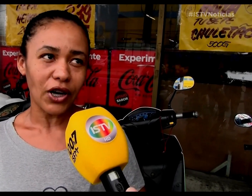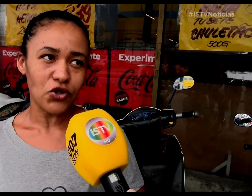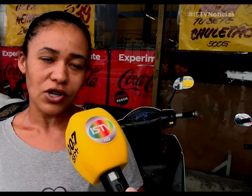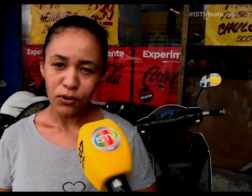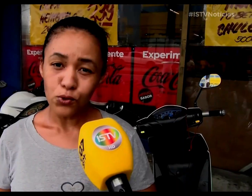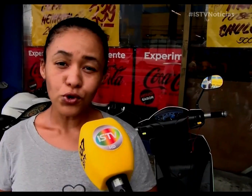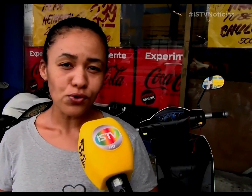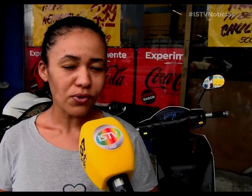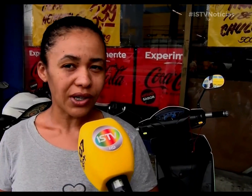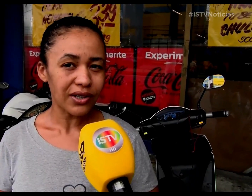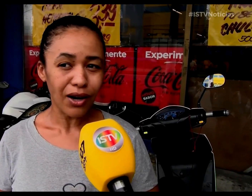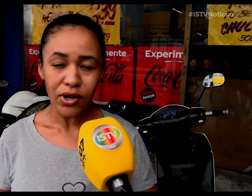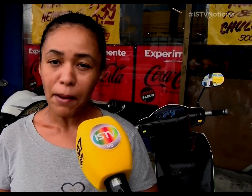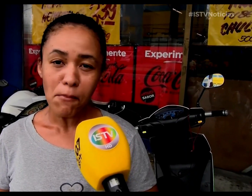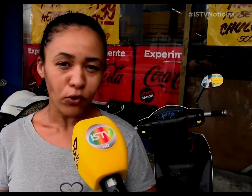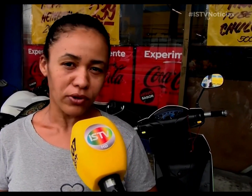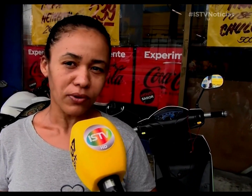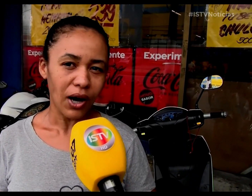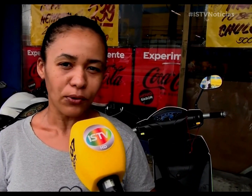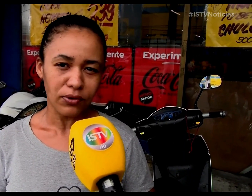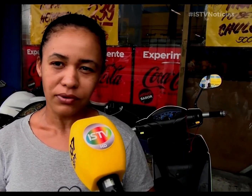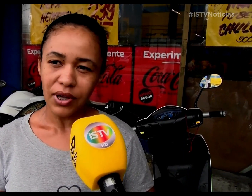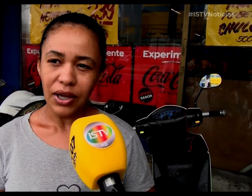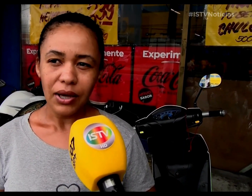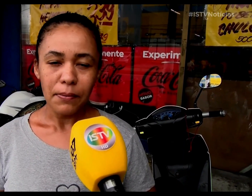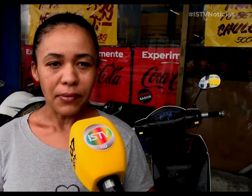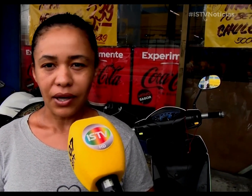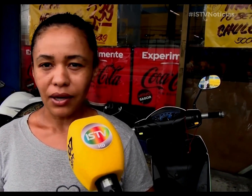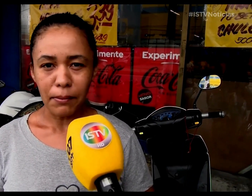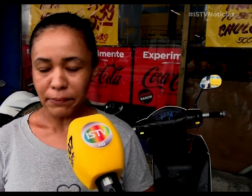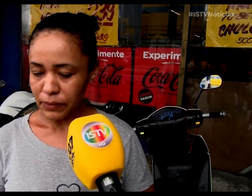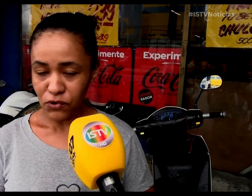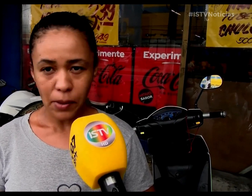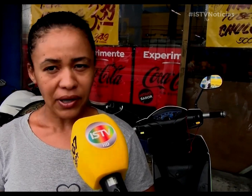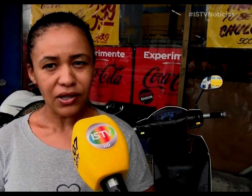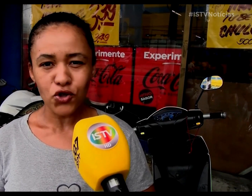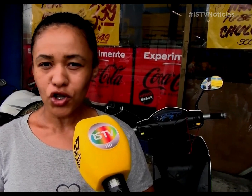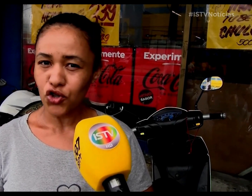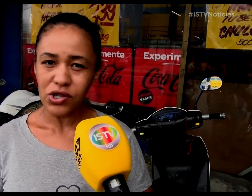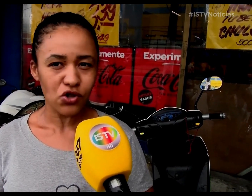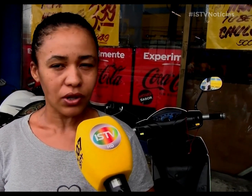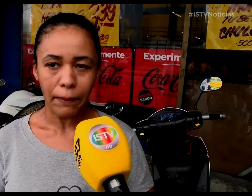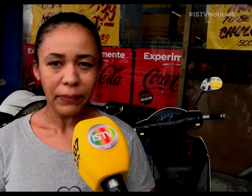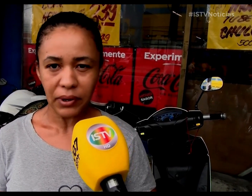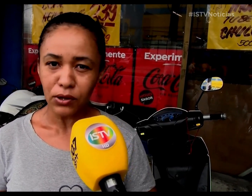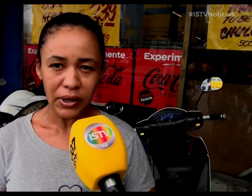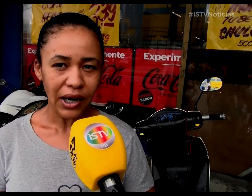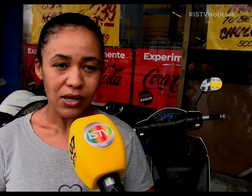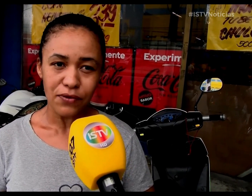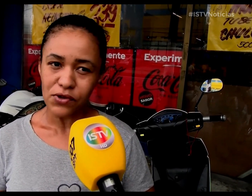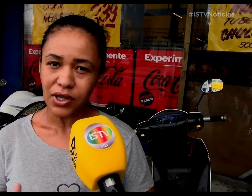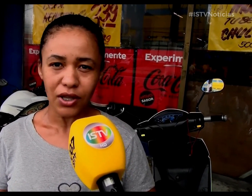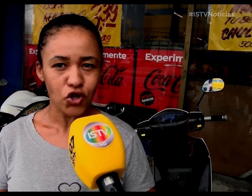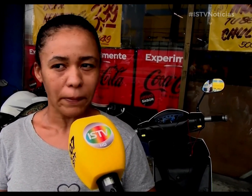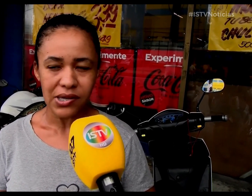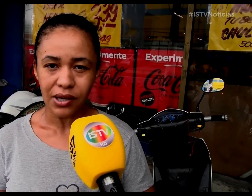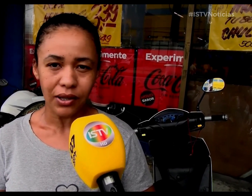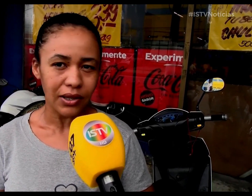fecha. Os juros do cartão, ele é muito alto. É, você pagando em dia, você já está pagando bem caro. Se você deixar passada a